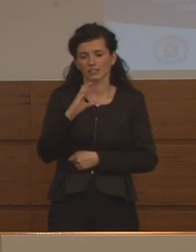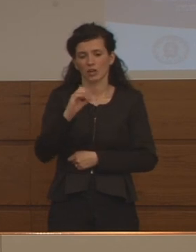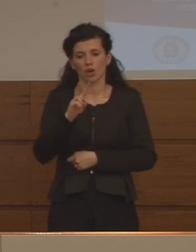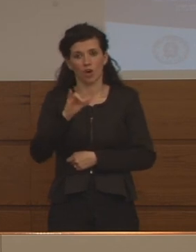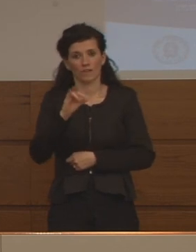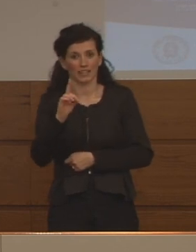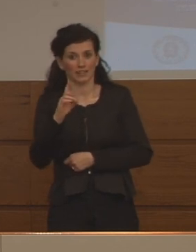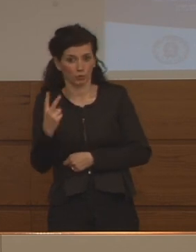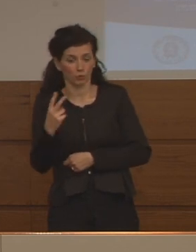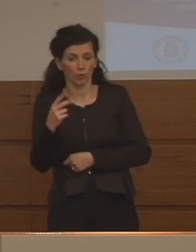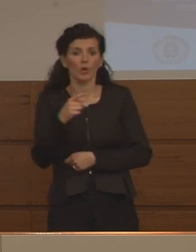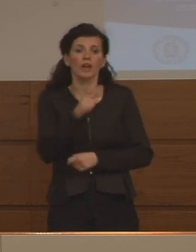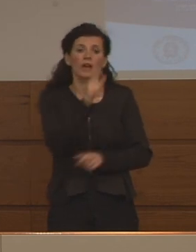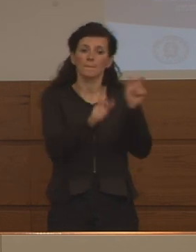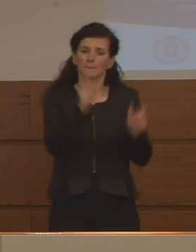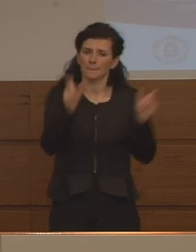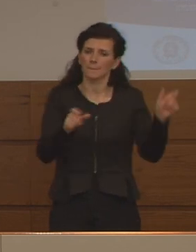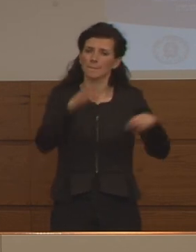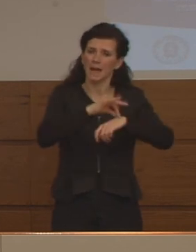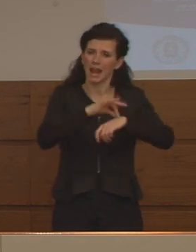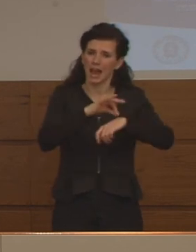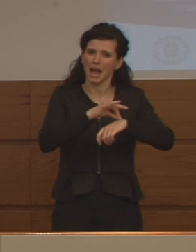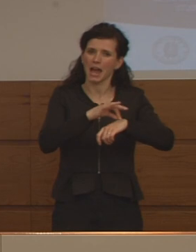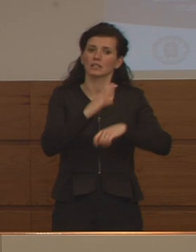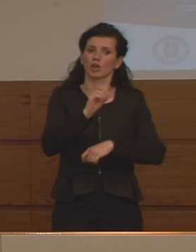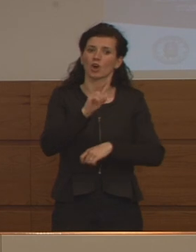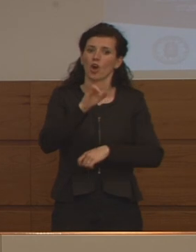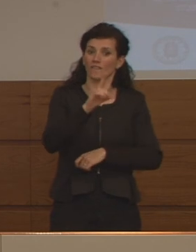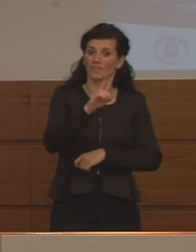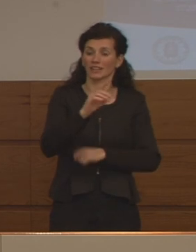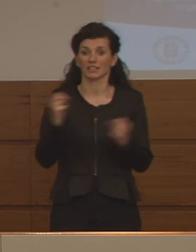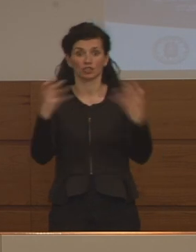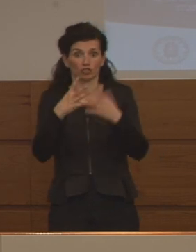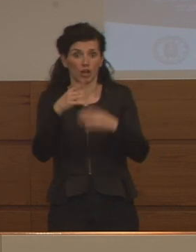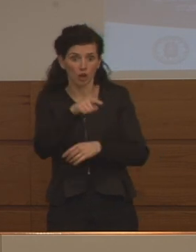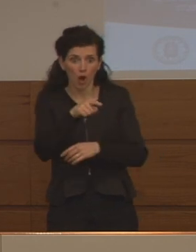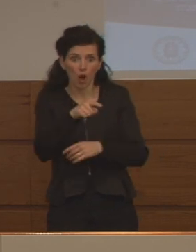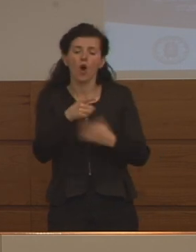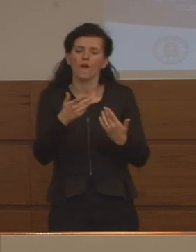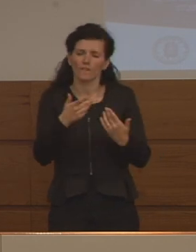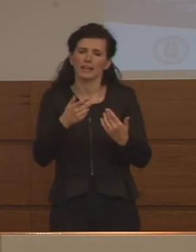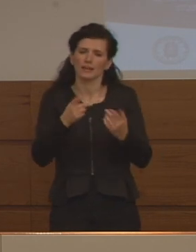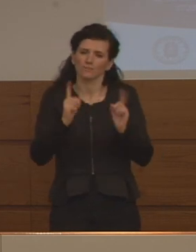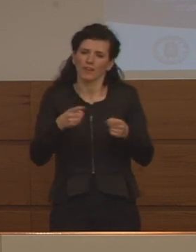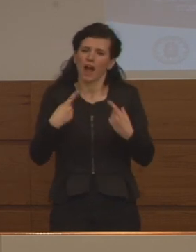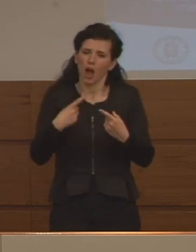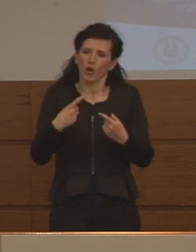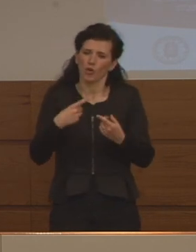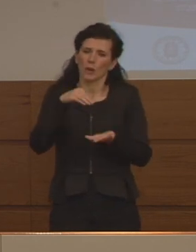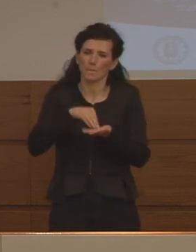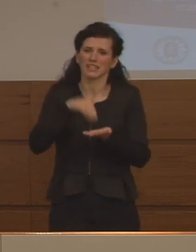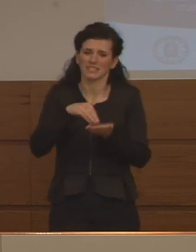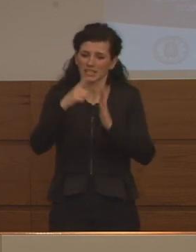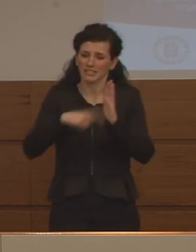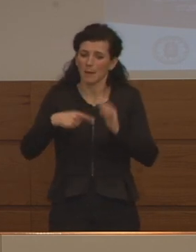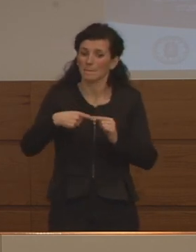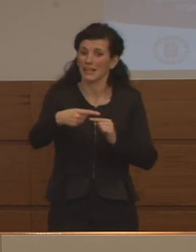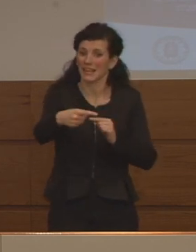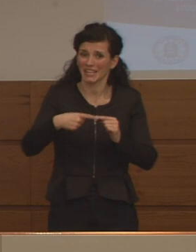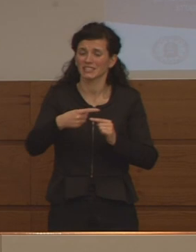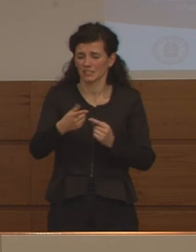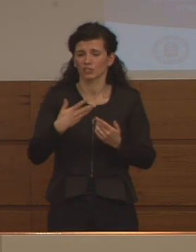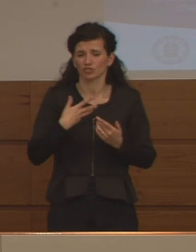malati di kobe 19 ovviamente l'obiettivo è quello di ridurre sempre di più questo